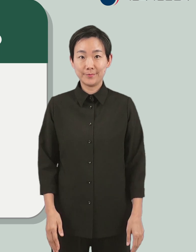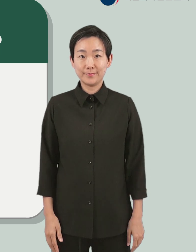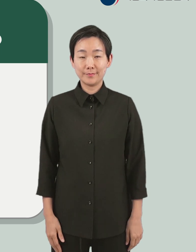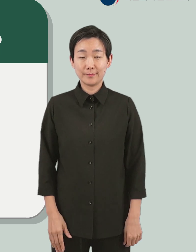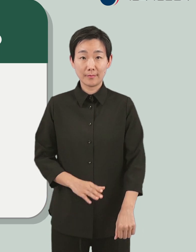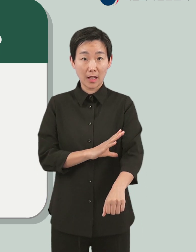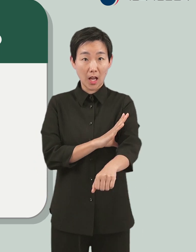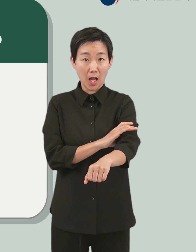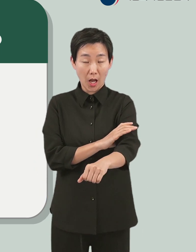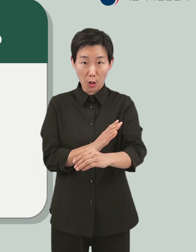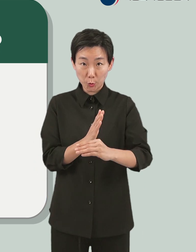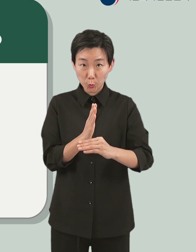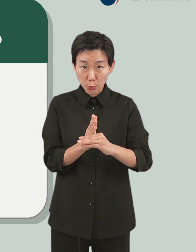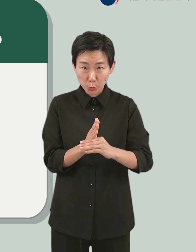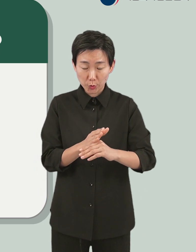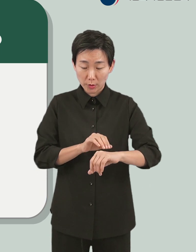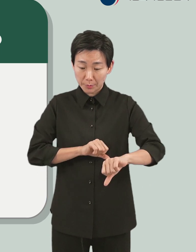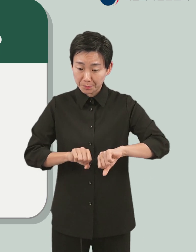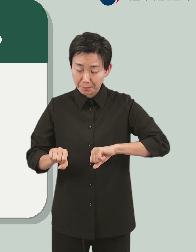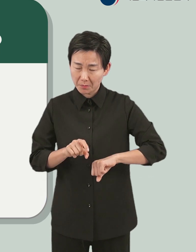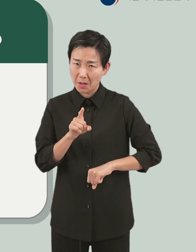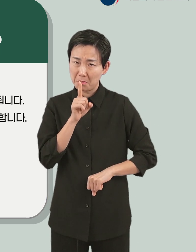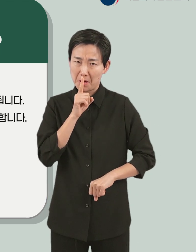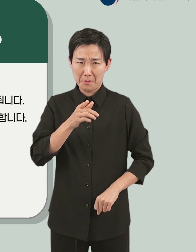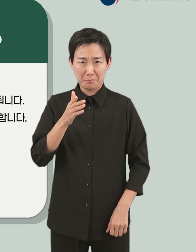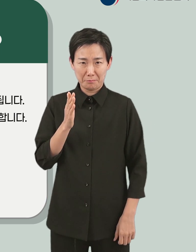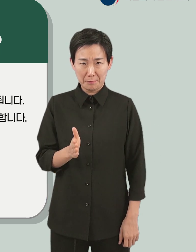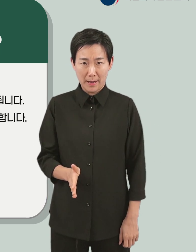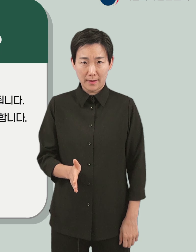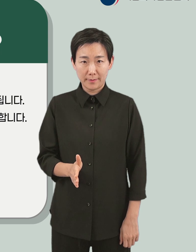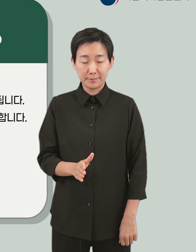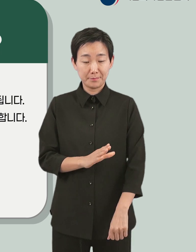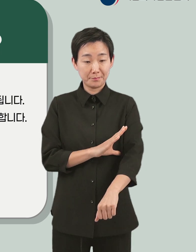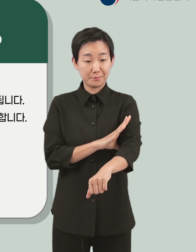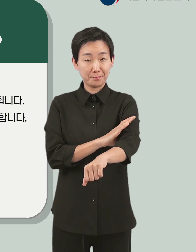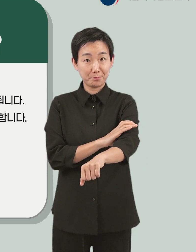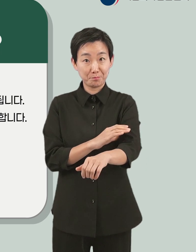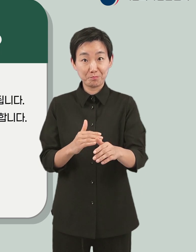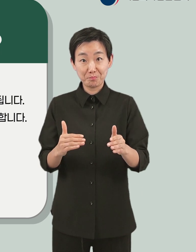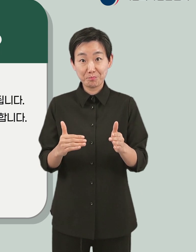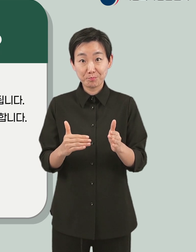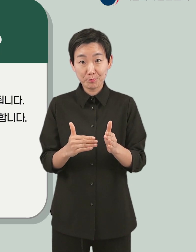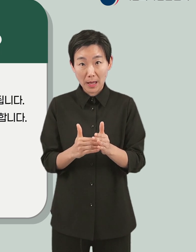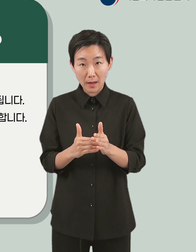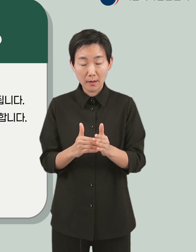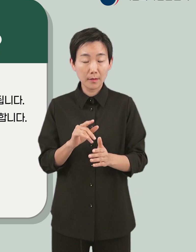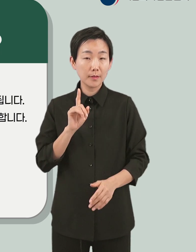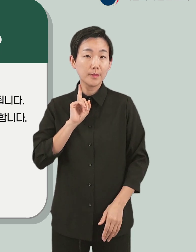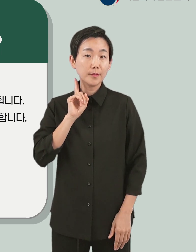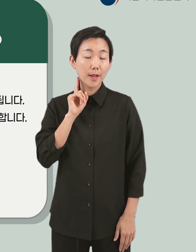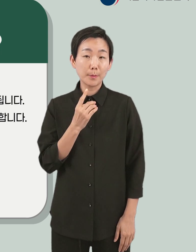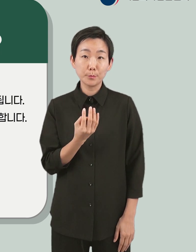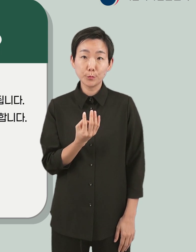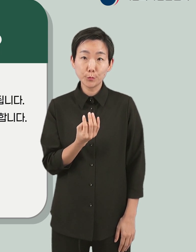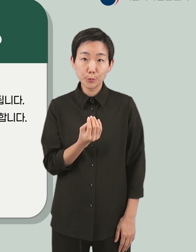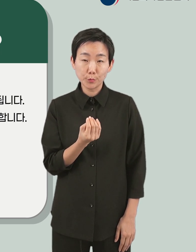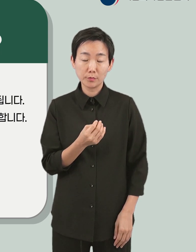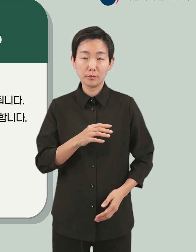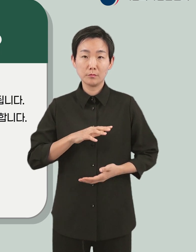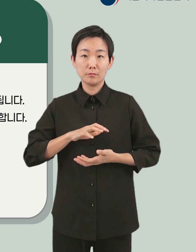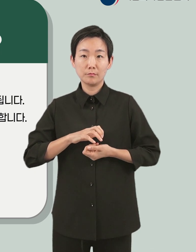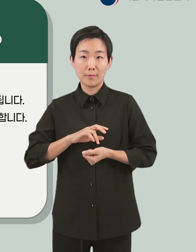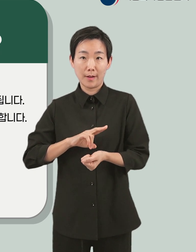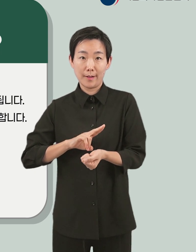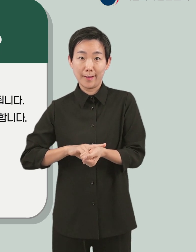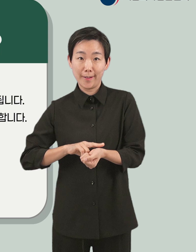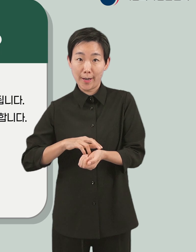안정을 취한 뒤 측정 버튼을 눌러 혈압을 잽니다. 측정 중에는 움직이거나 말하지 않습니다. 측정이